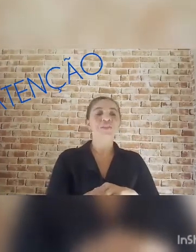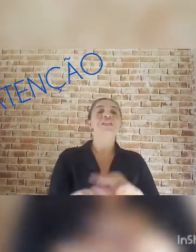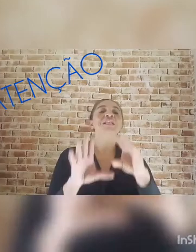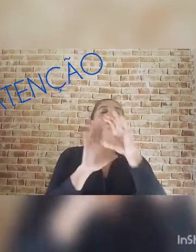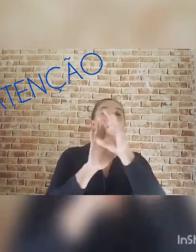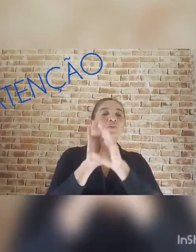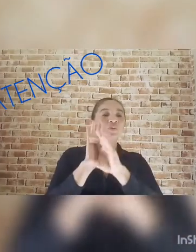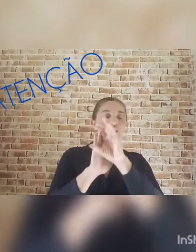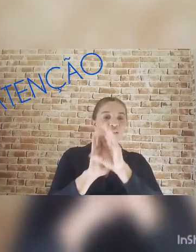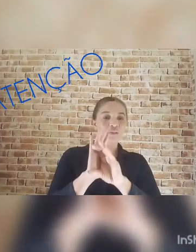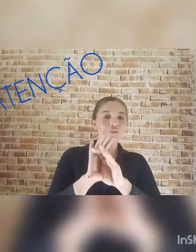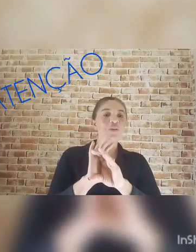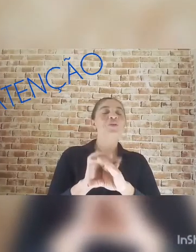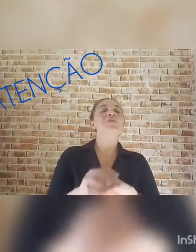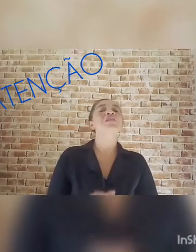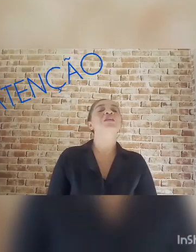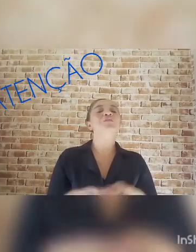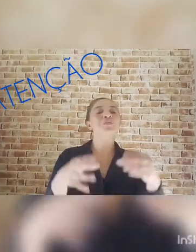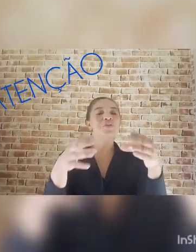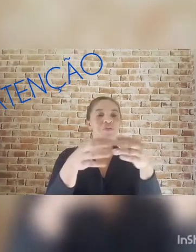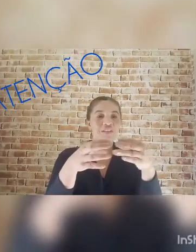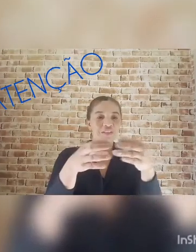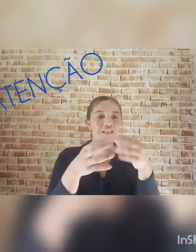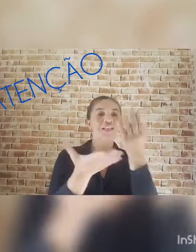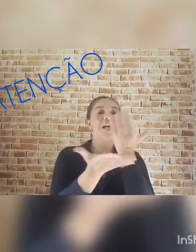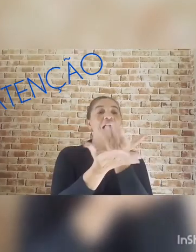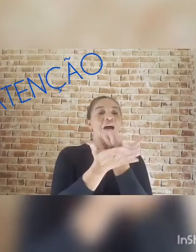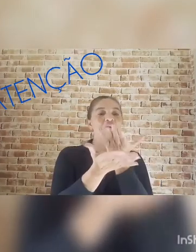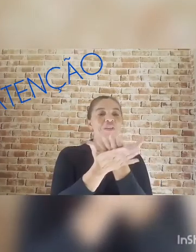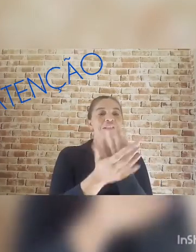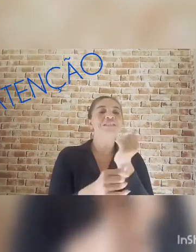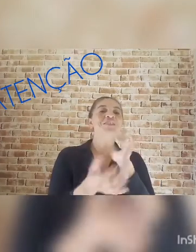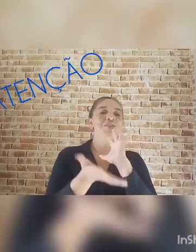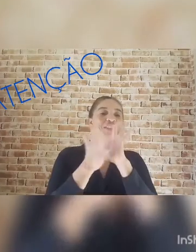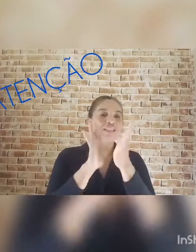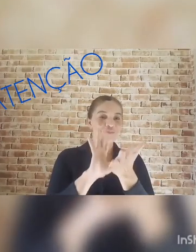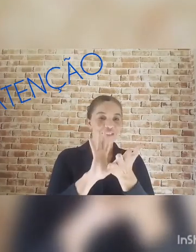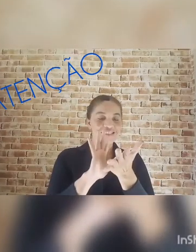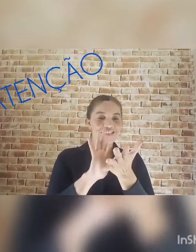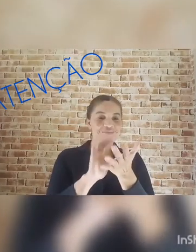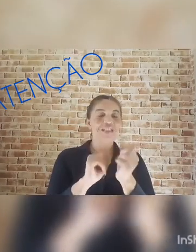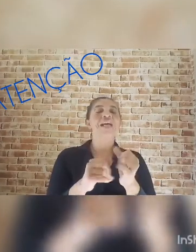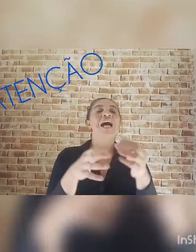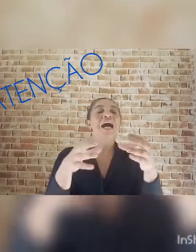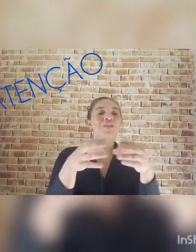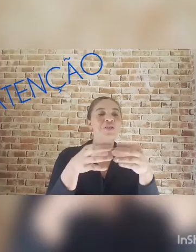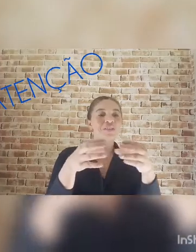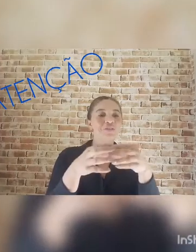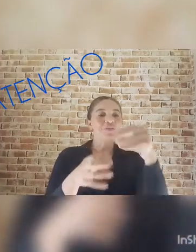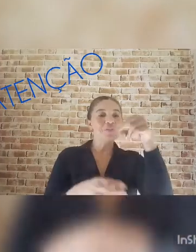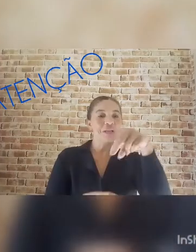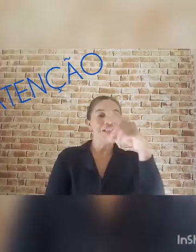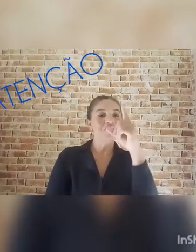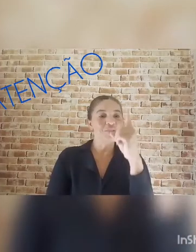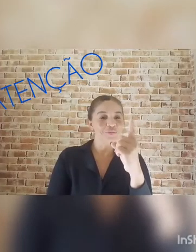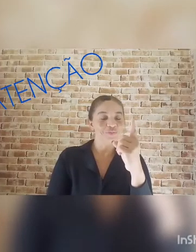e no currículo os alunos têm aula de Libras. A nossa turma N1